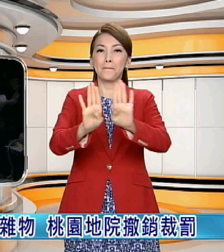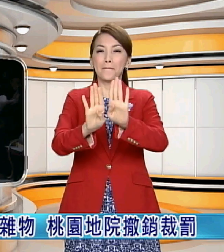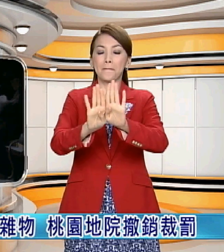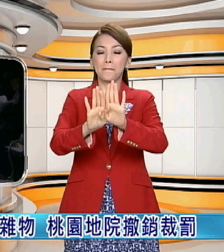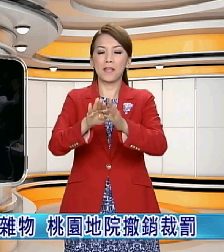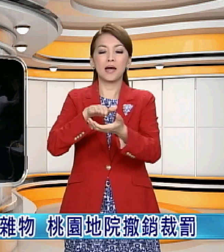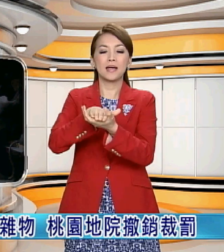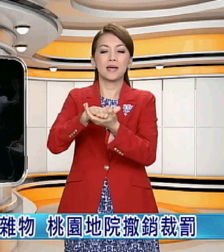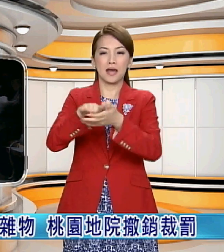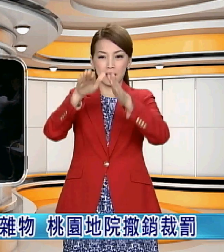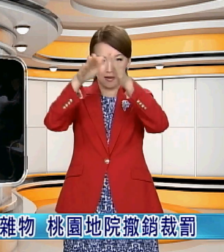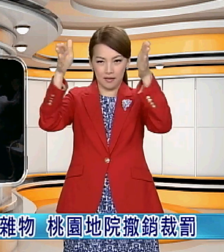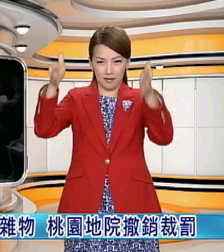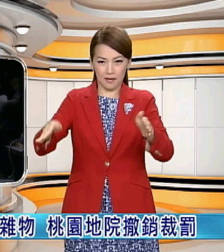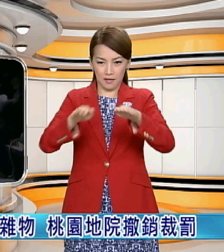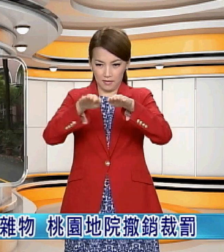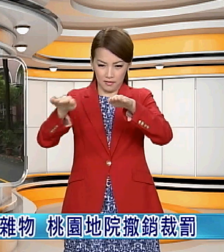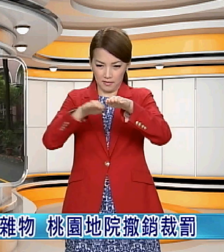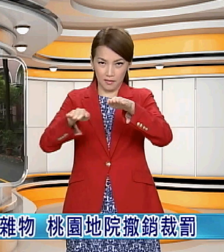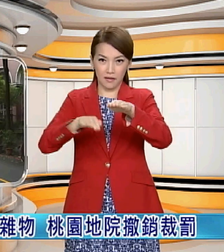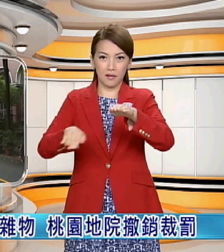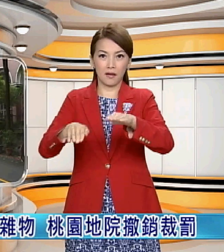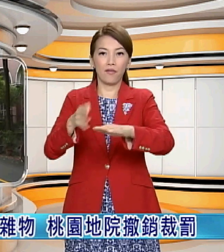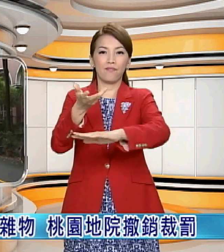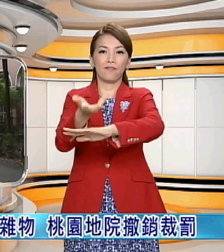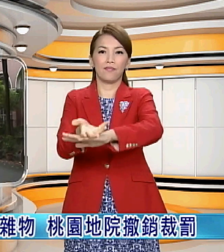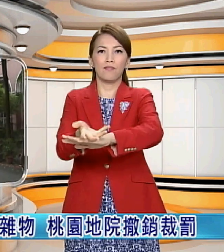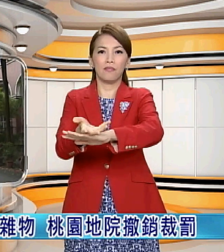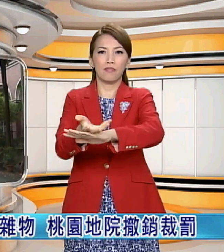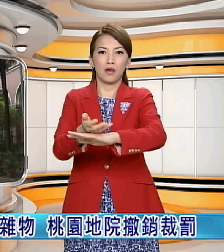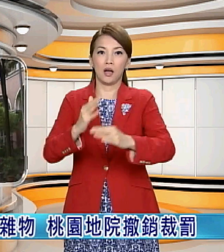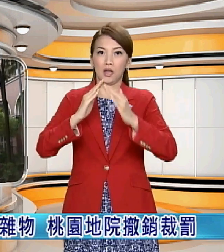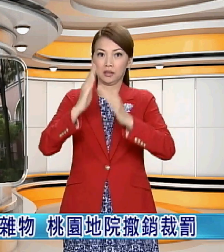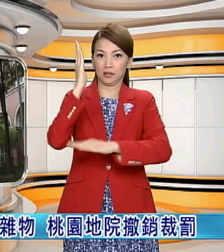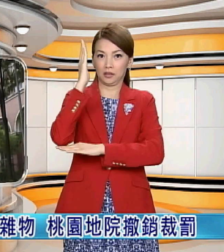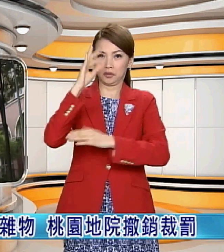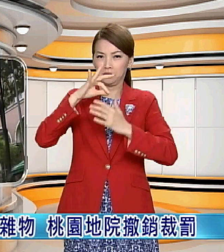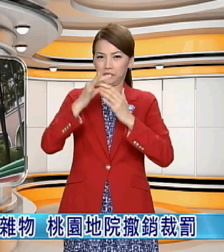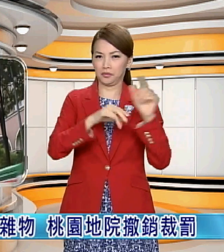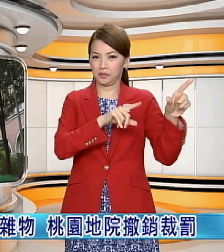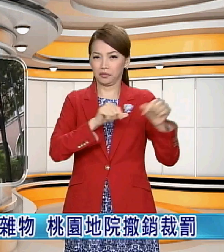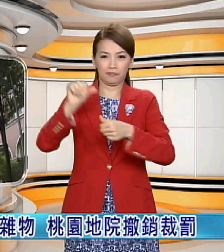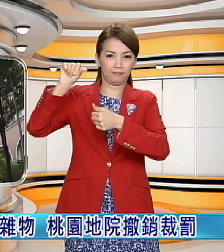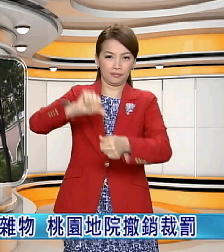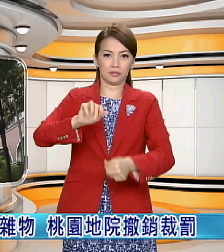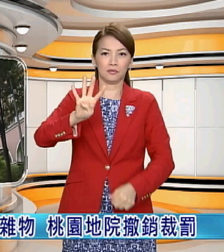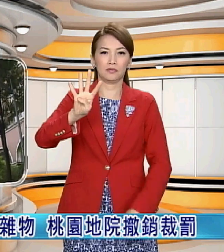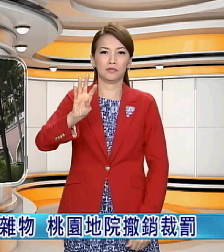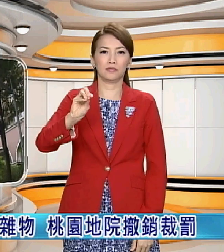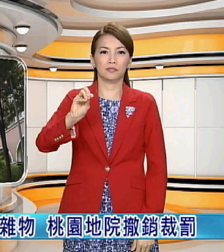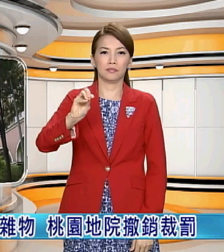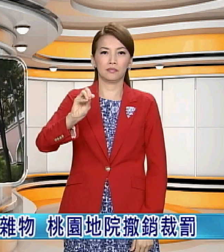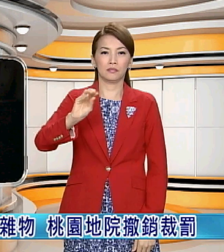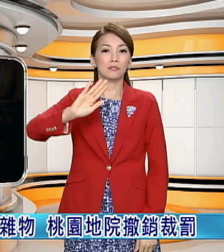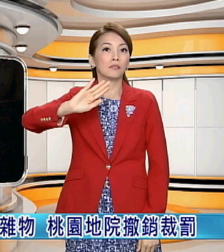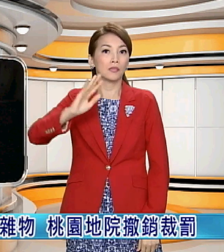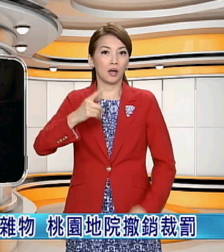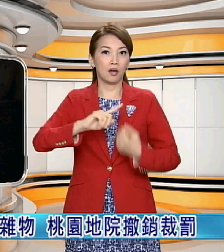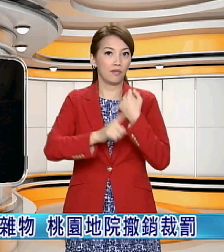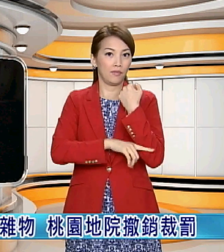的门口摆放了鞋柜，被市府依规定罚了40000元。但是法